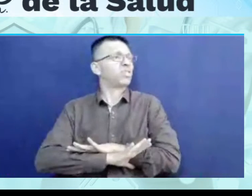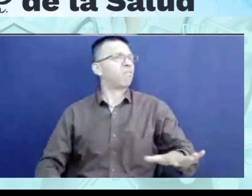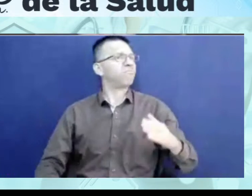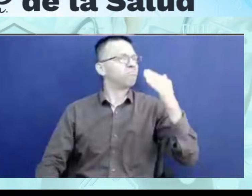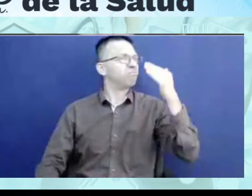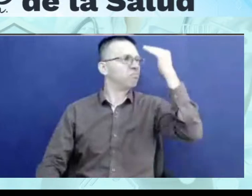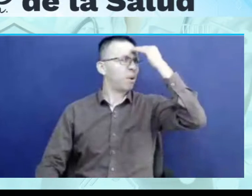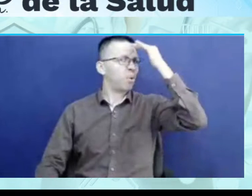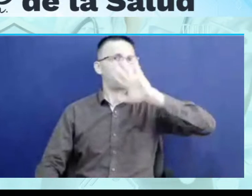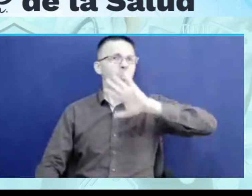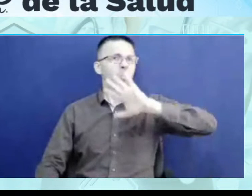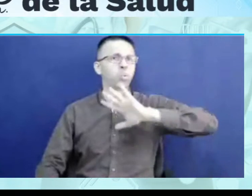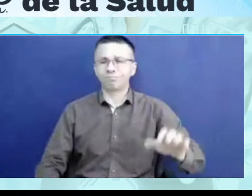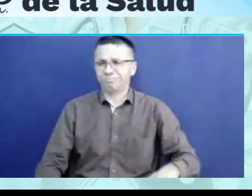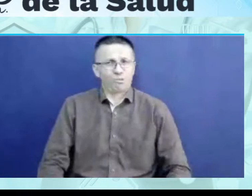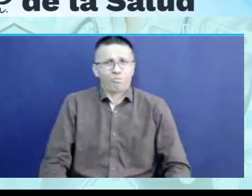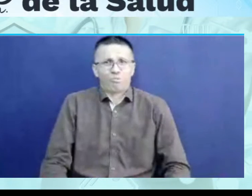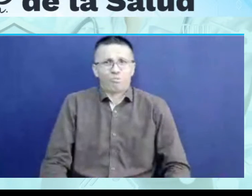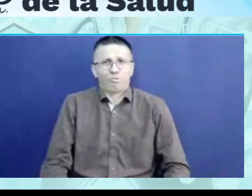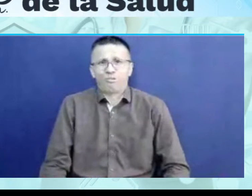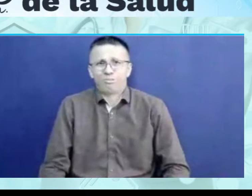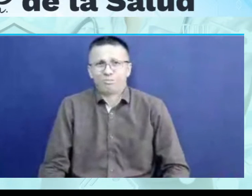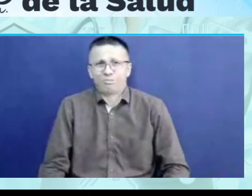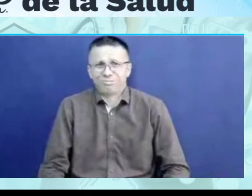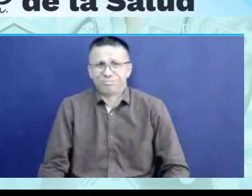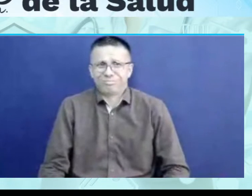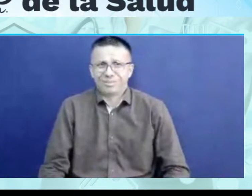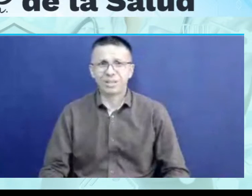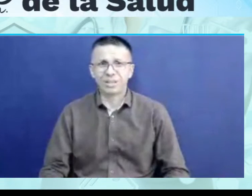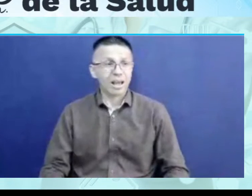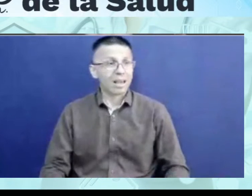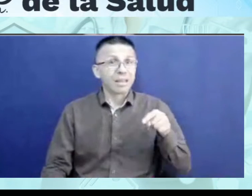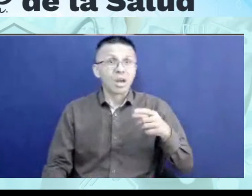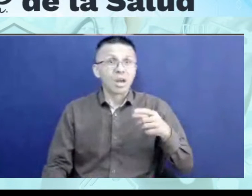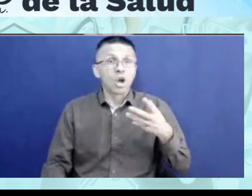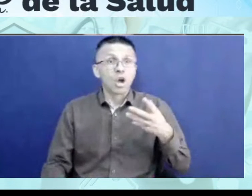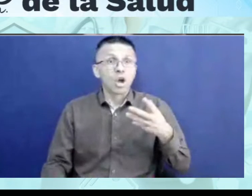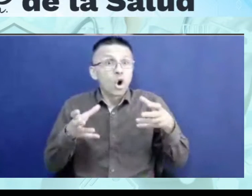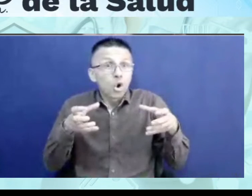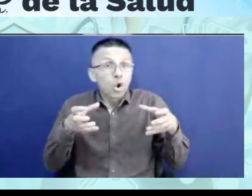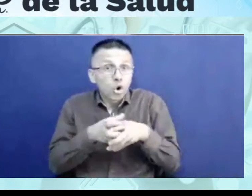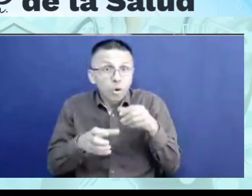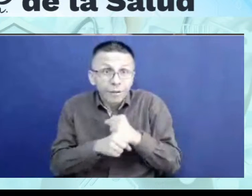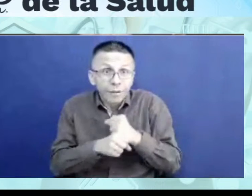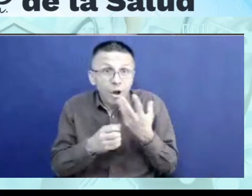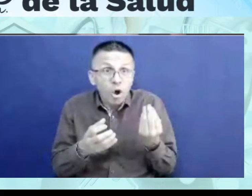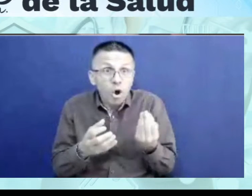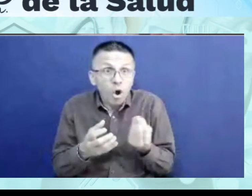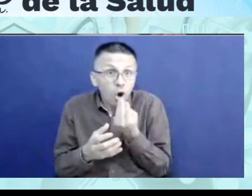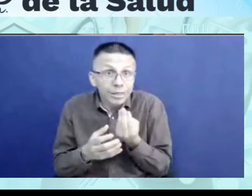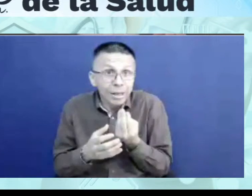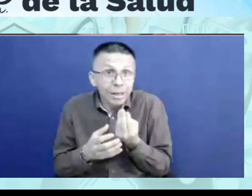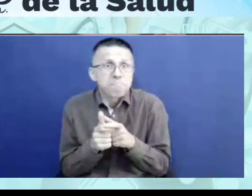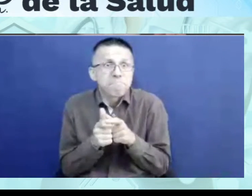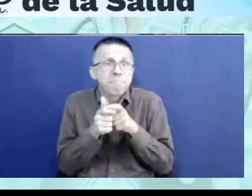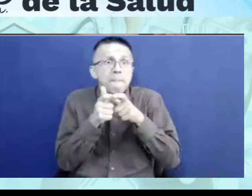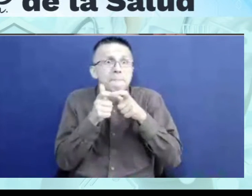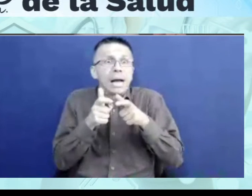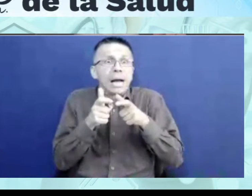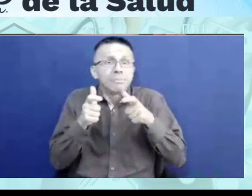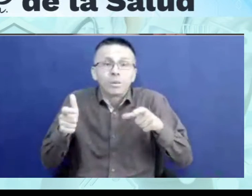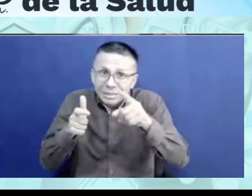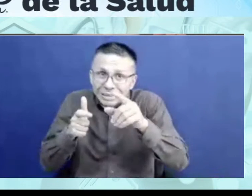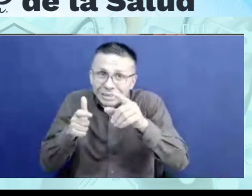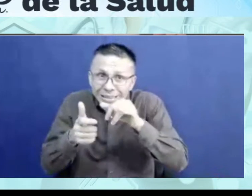Ricardo? No, y tampoco, pues nosotros tenemos un equipo gigante también de la consejería que día a día estamos, usted mismo lo